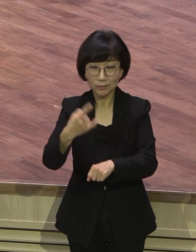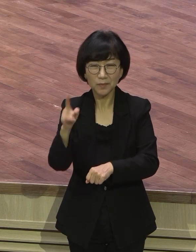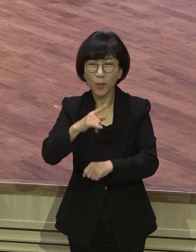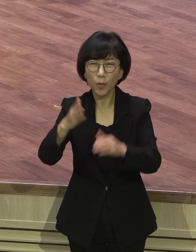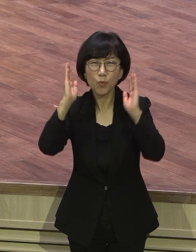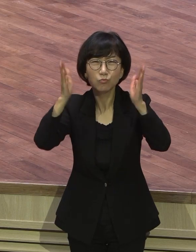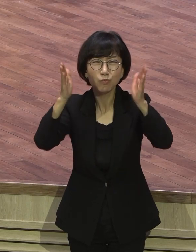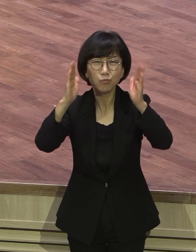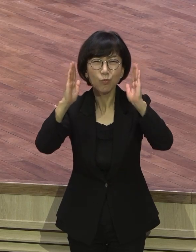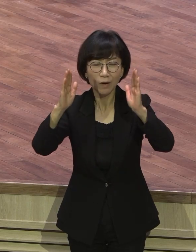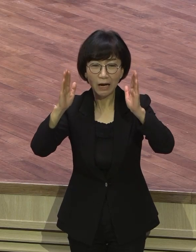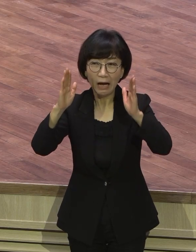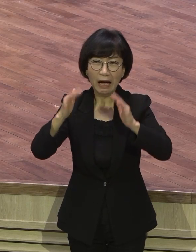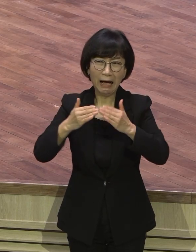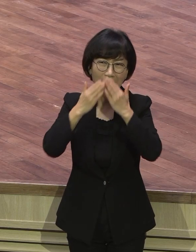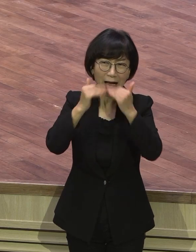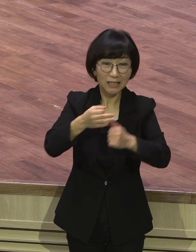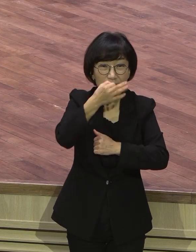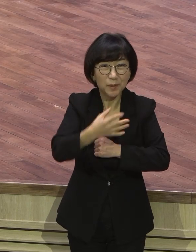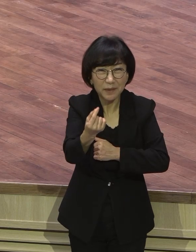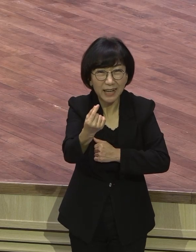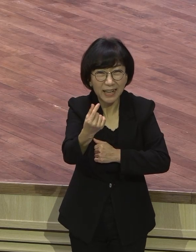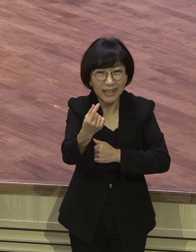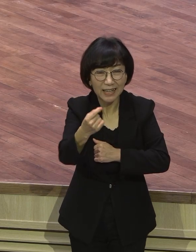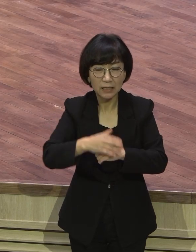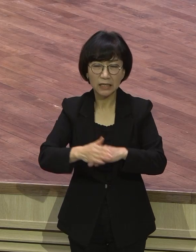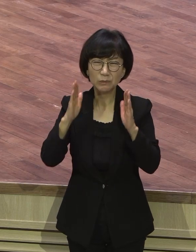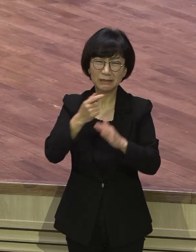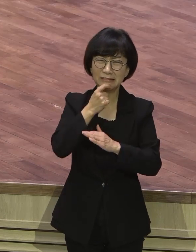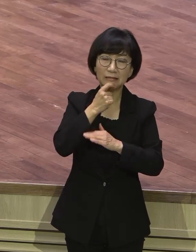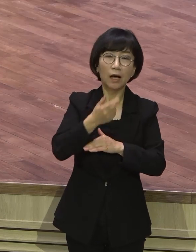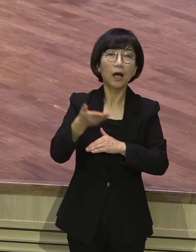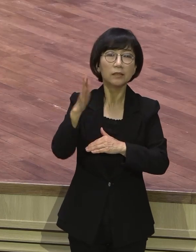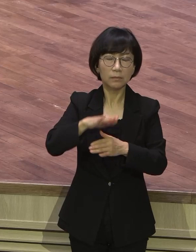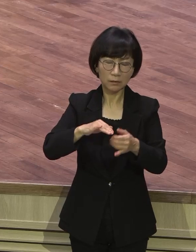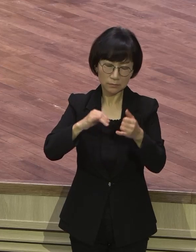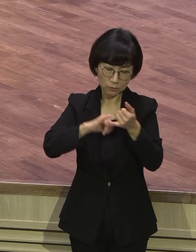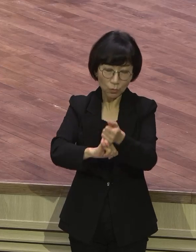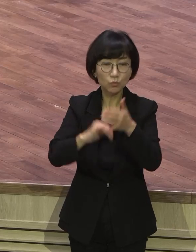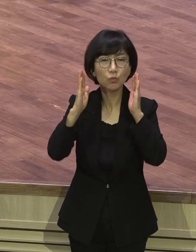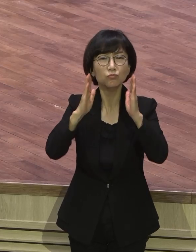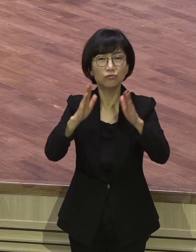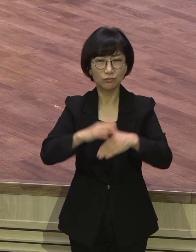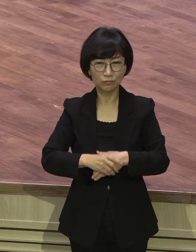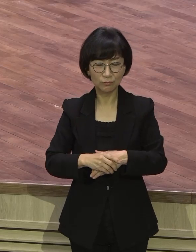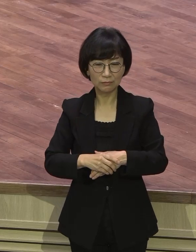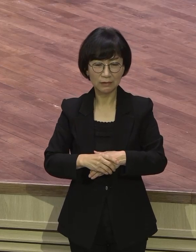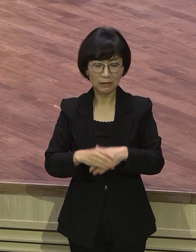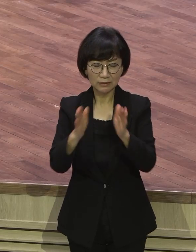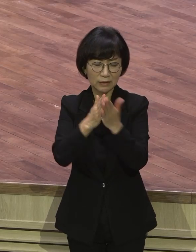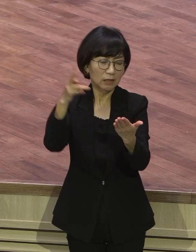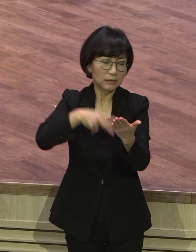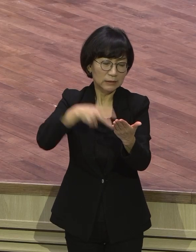해야 돼요 공부하기 좋은 사람 어디 있어요 하기 싫어도 해야 되고 보기 싫어도 봐야 되고 이렇게 해야 되고